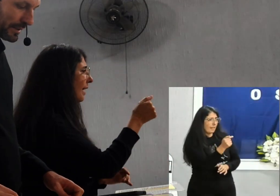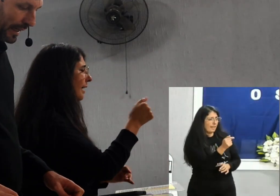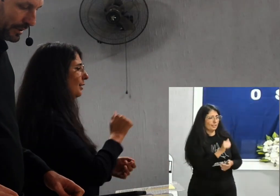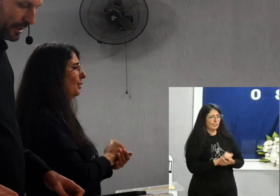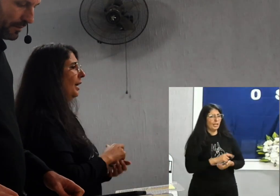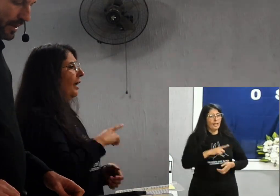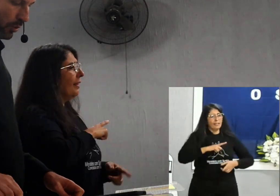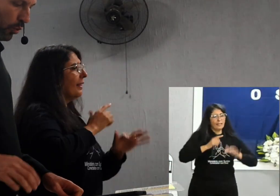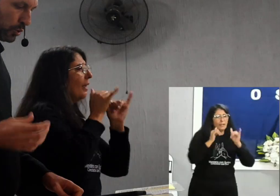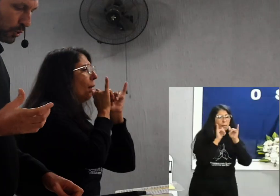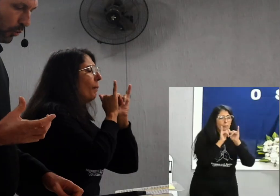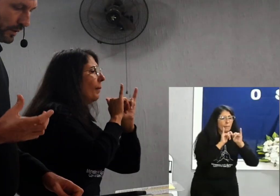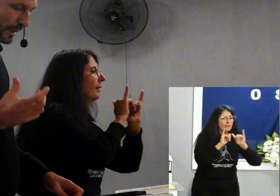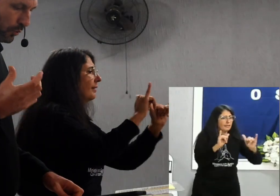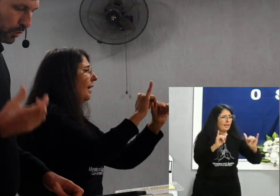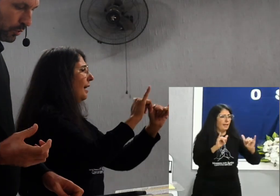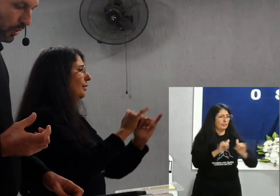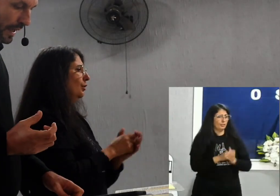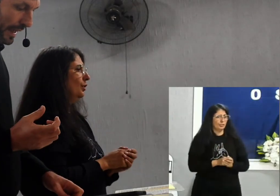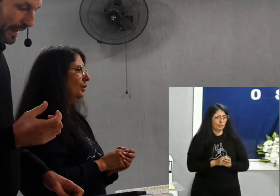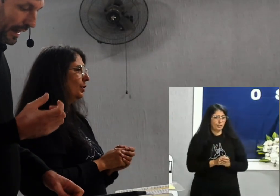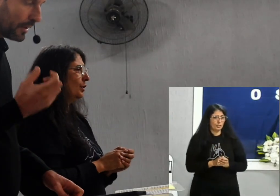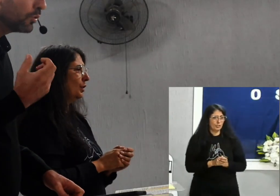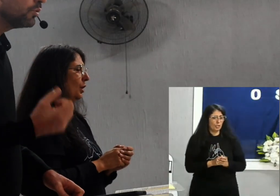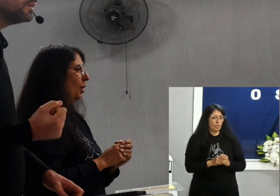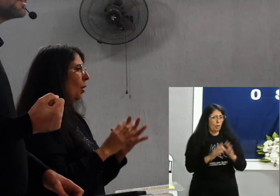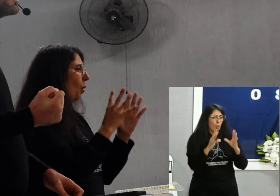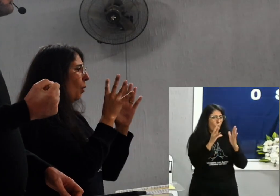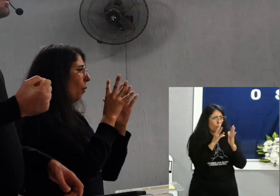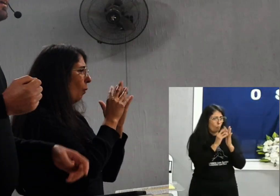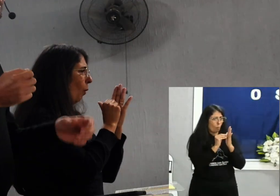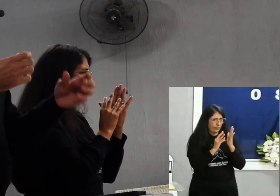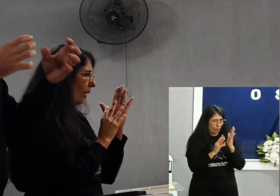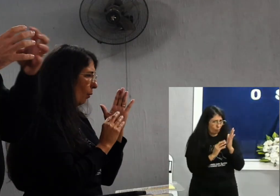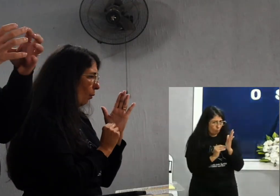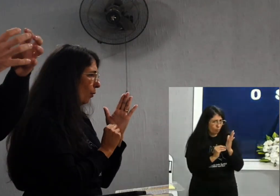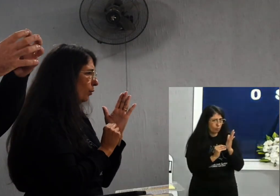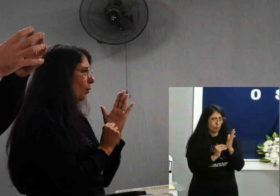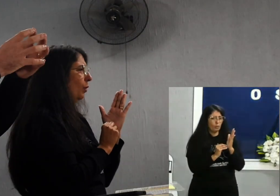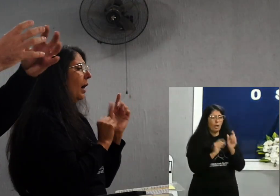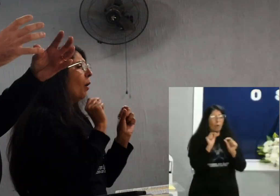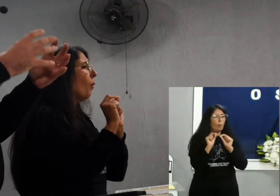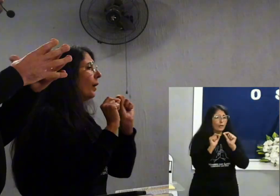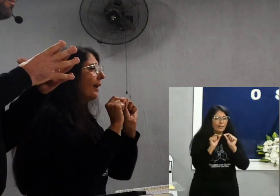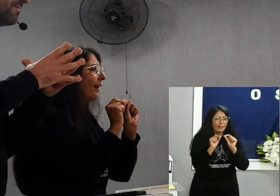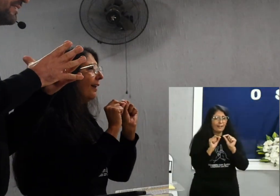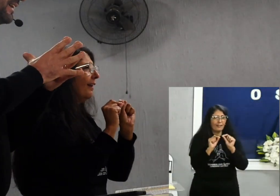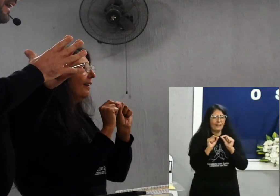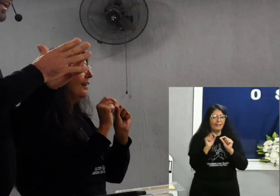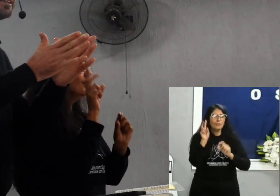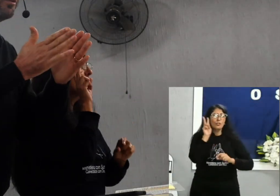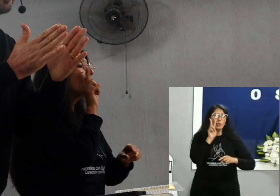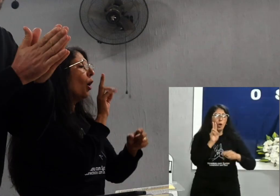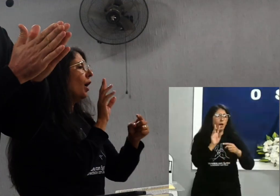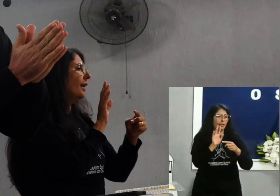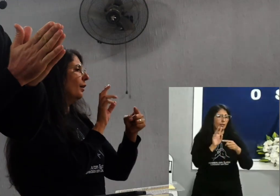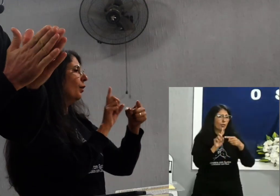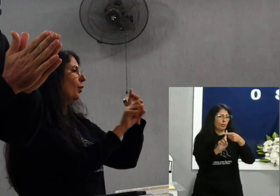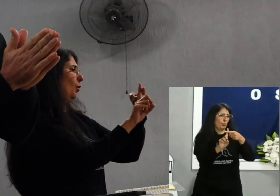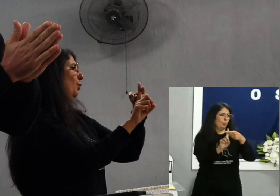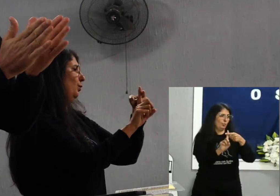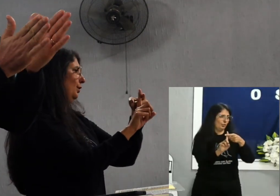uma mensagem cujo conteúdo é a cruz. E essas duas se opõem, elas não